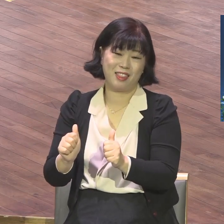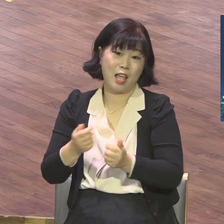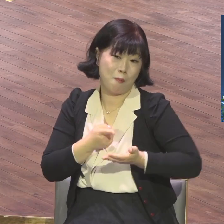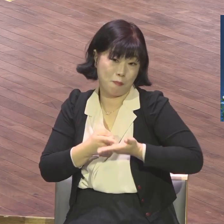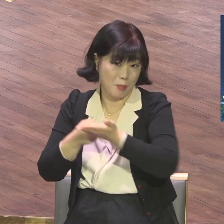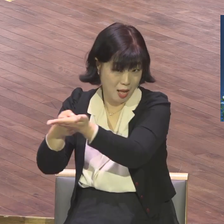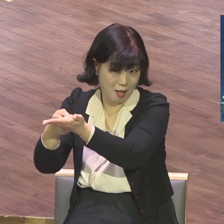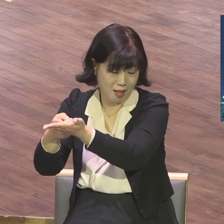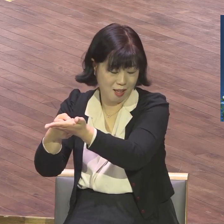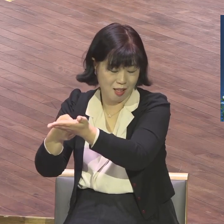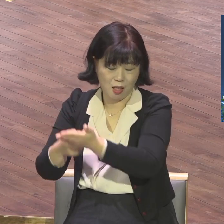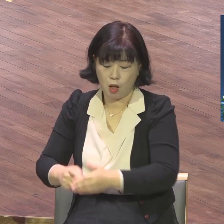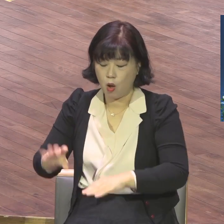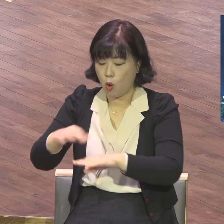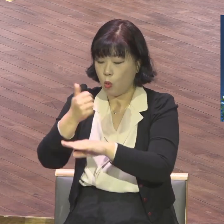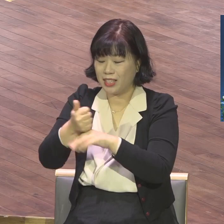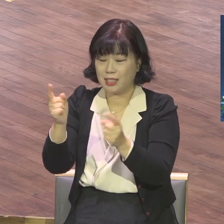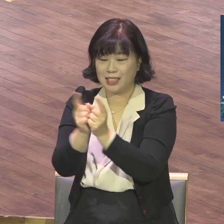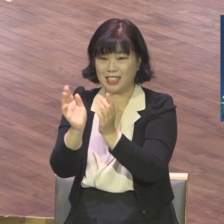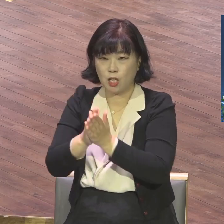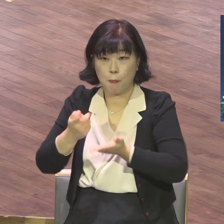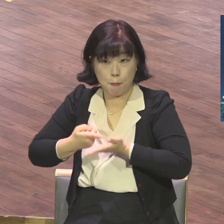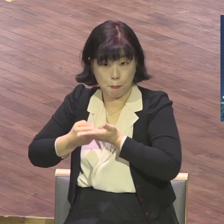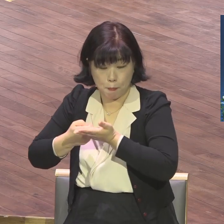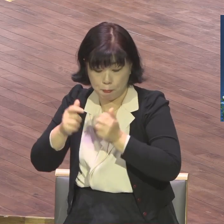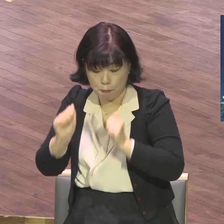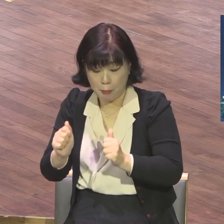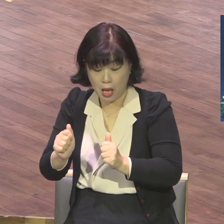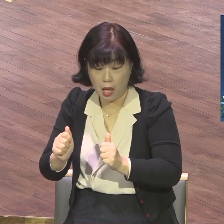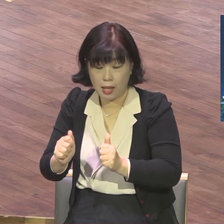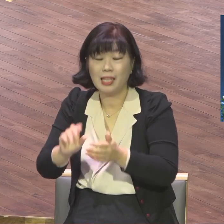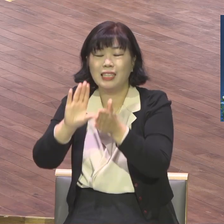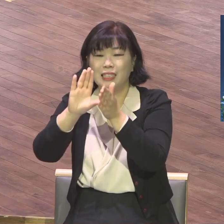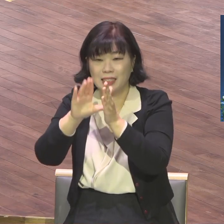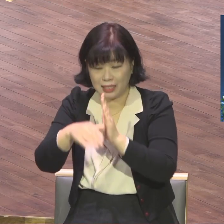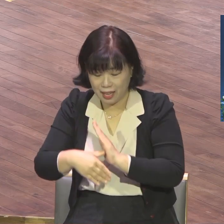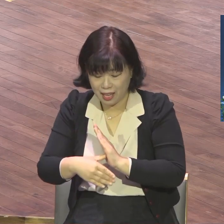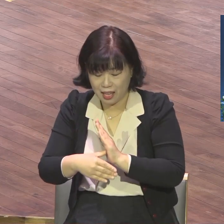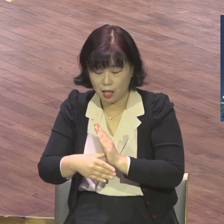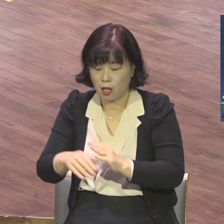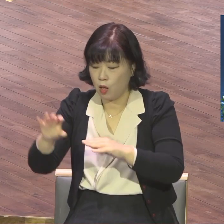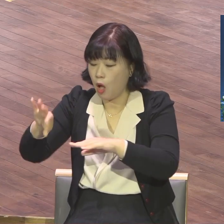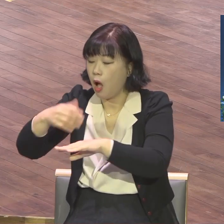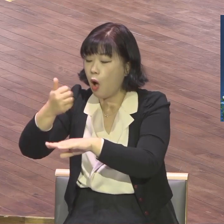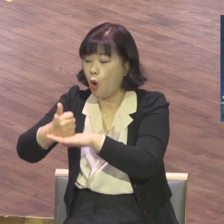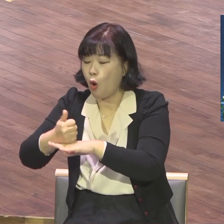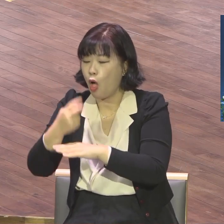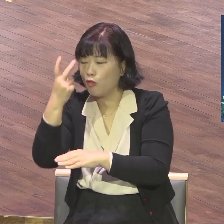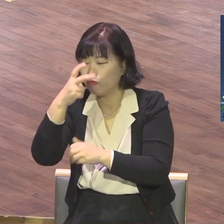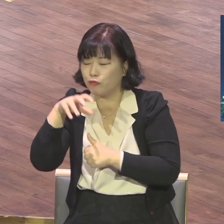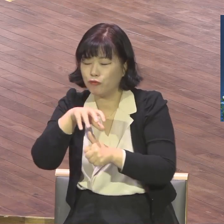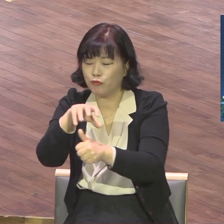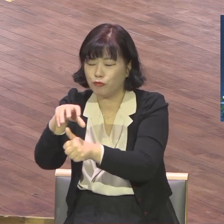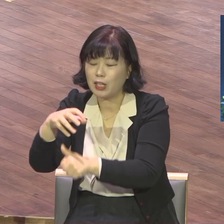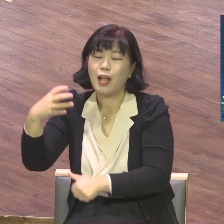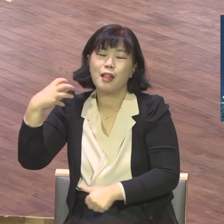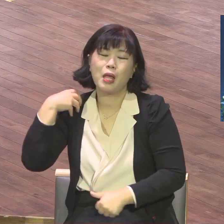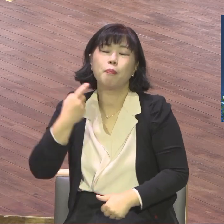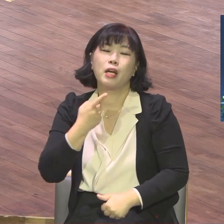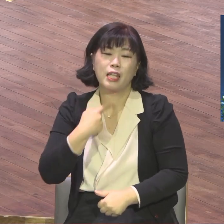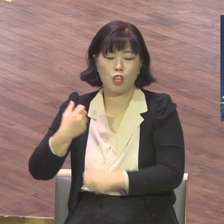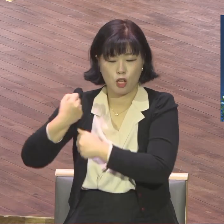친위대 감시를 받게 됐어요. 당시에 로마법에 의하면 죄수는 도망가지 못하도록